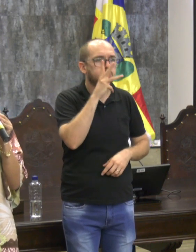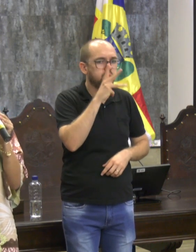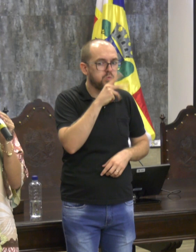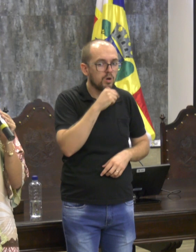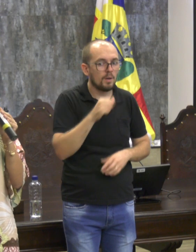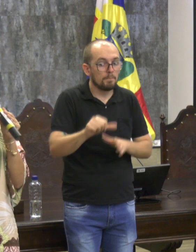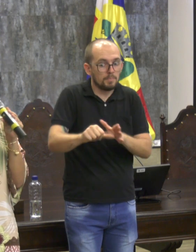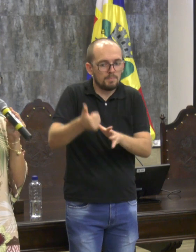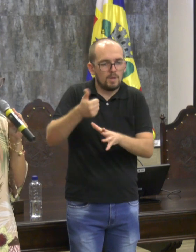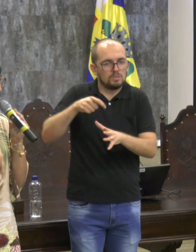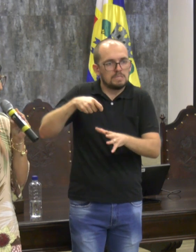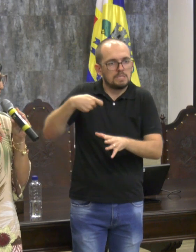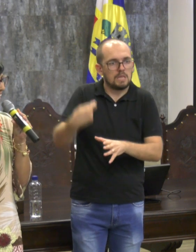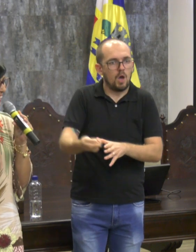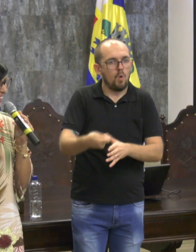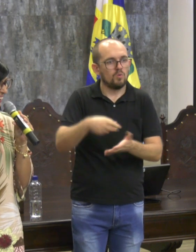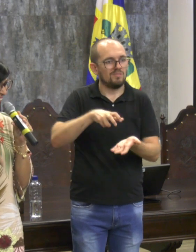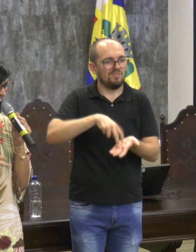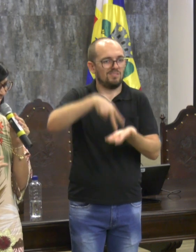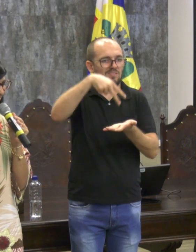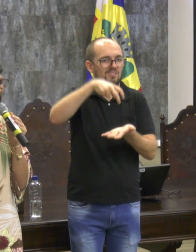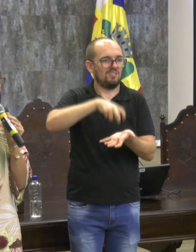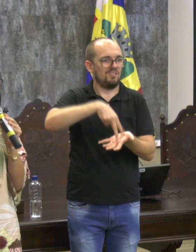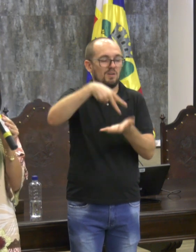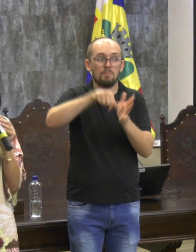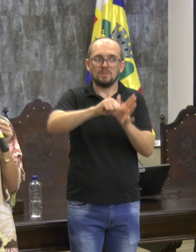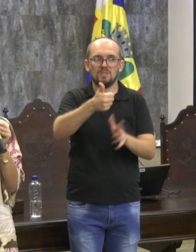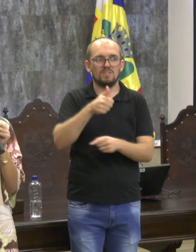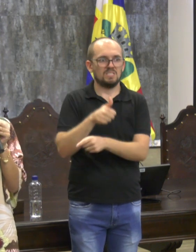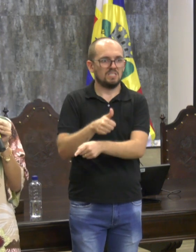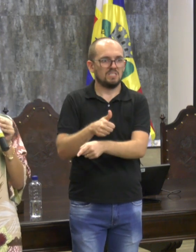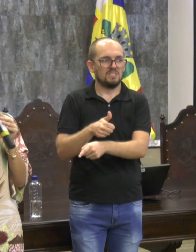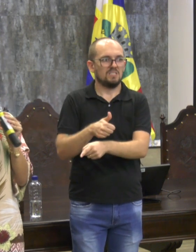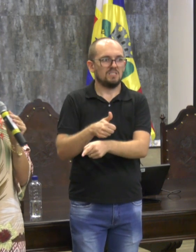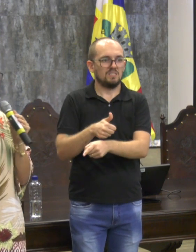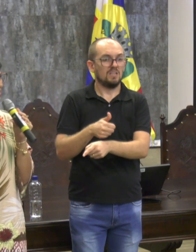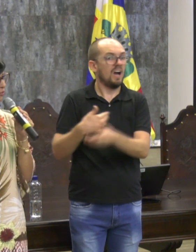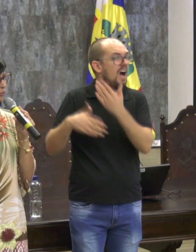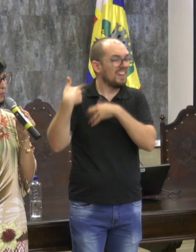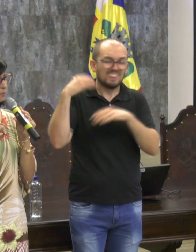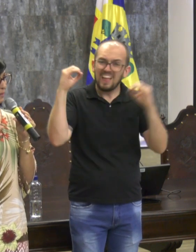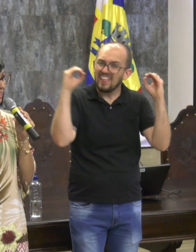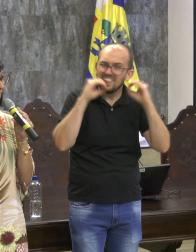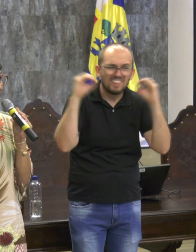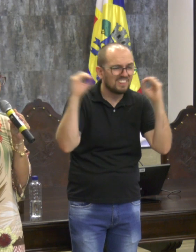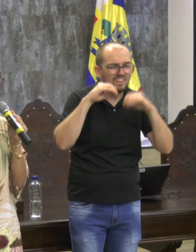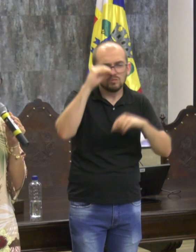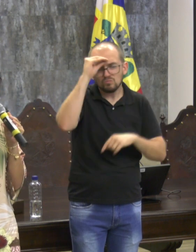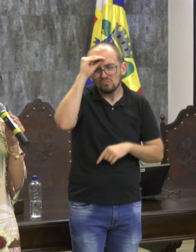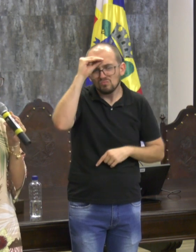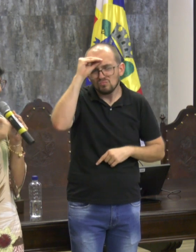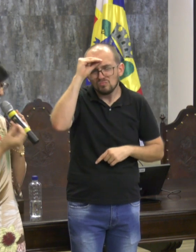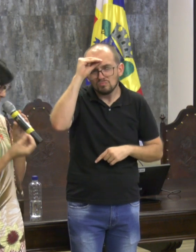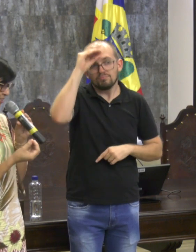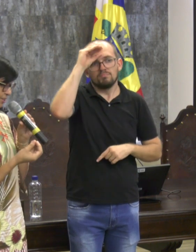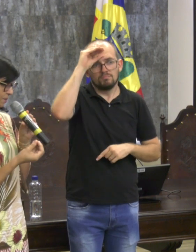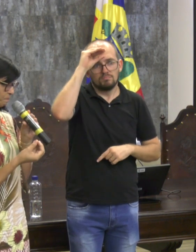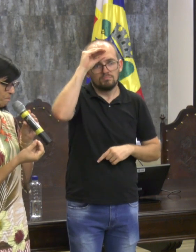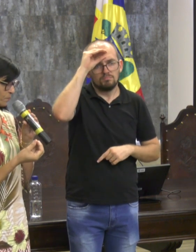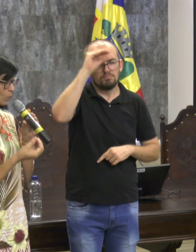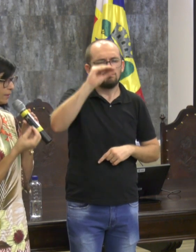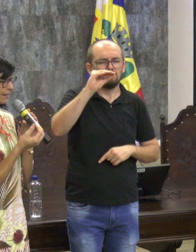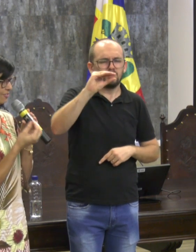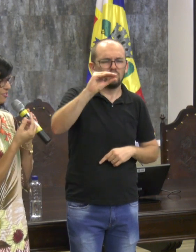palavrinha, quero pular, né? Lindo isso. Para a gente foi uma experiência